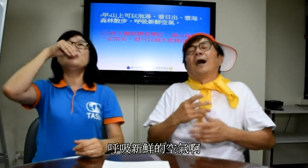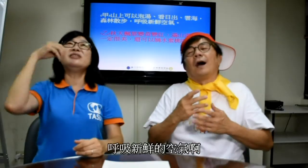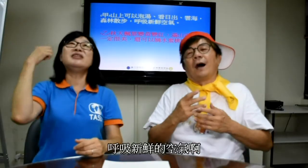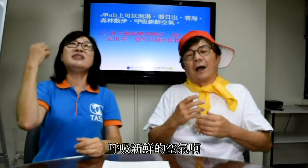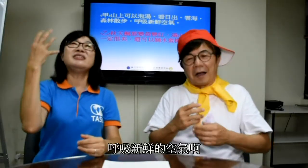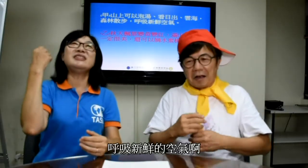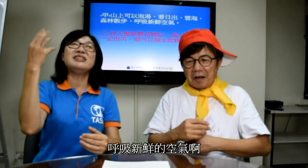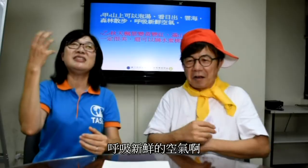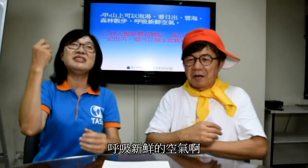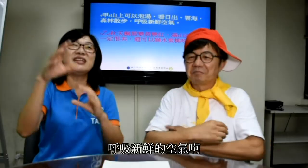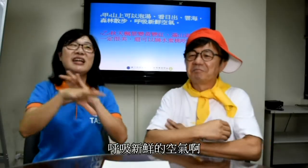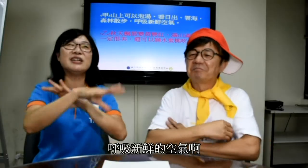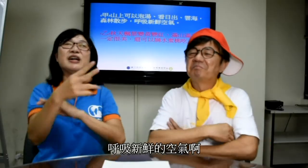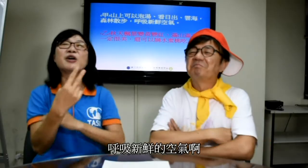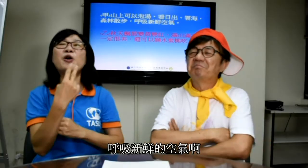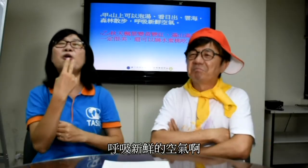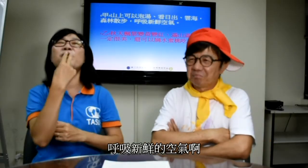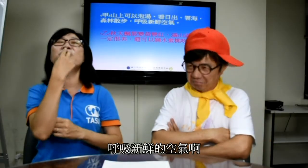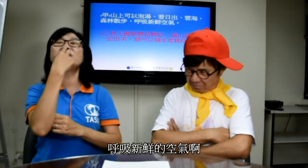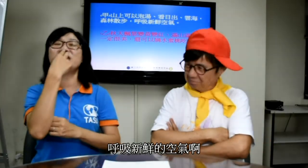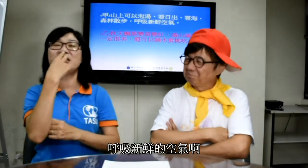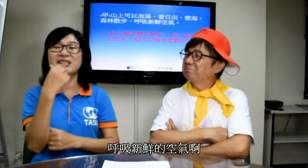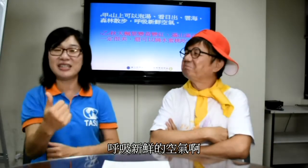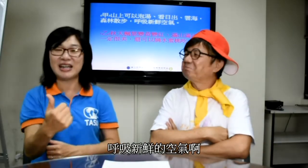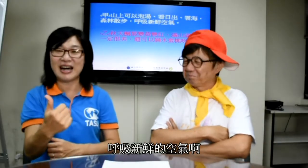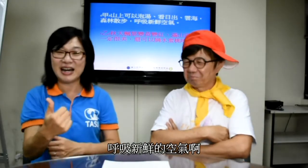吸新鲜的空气呀。